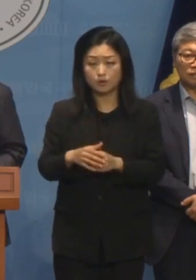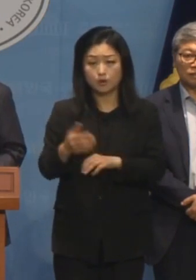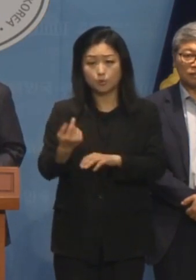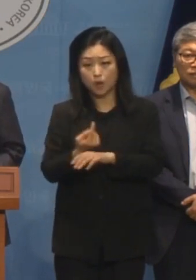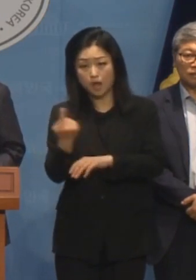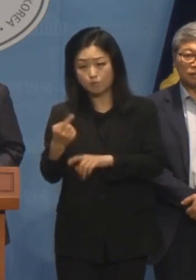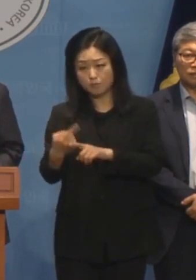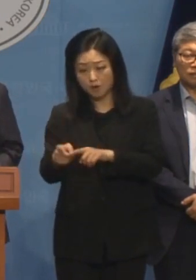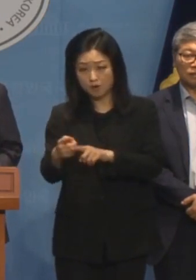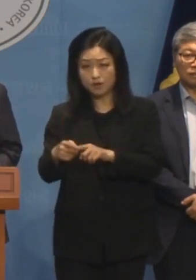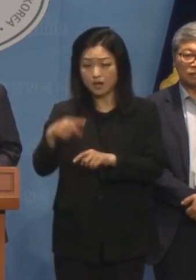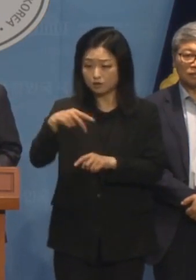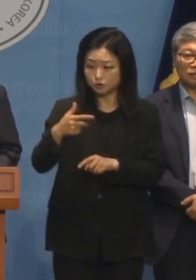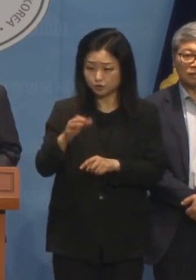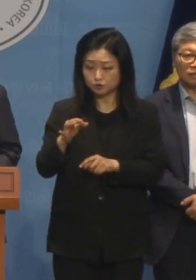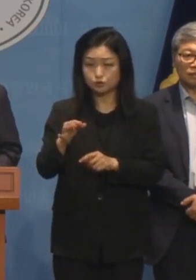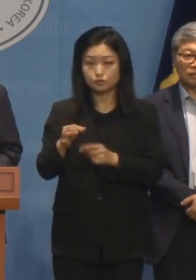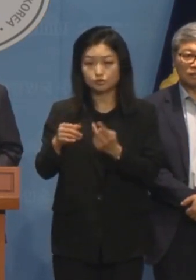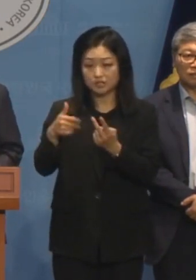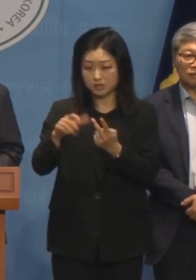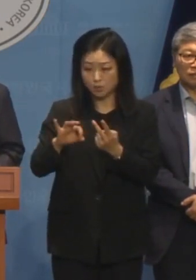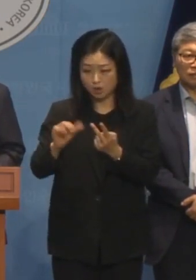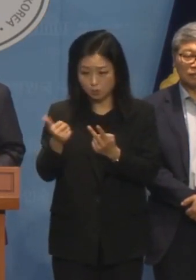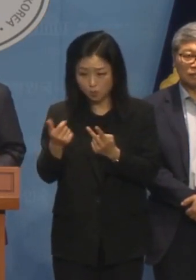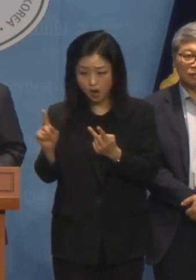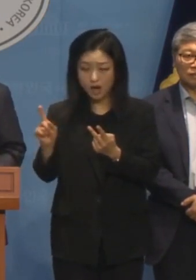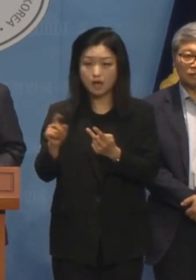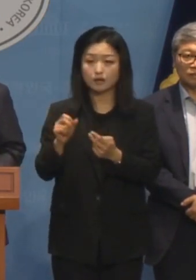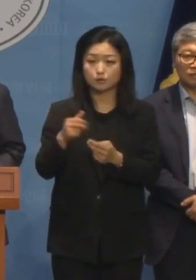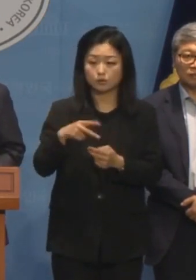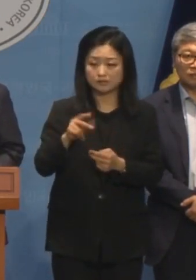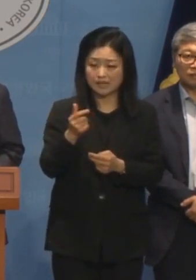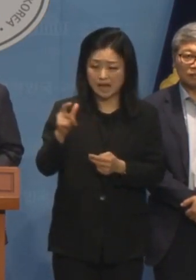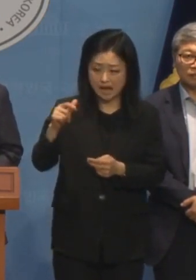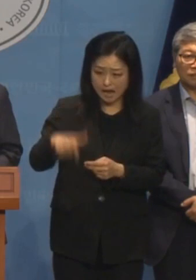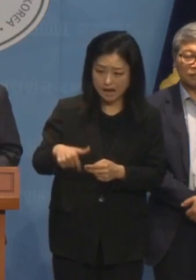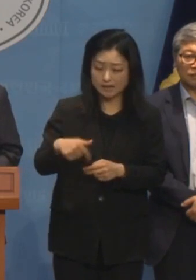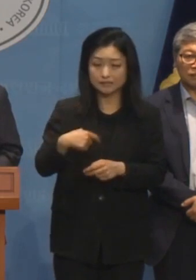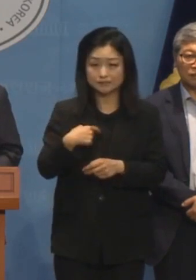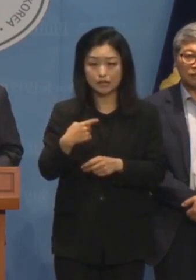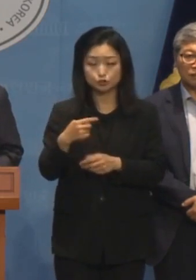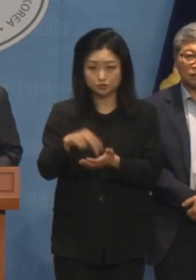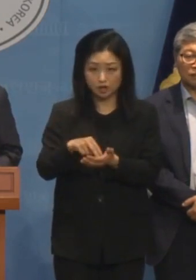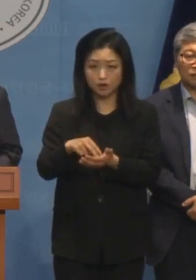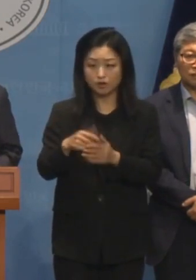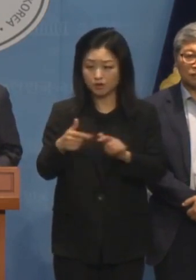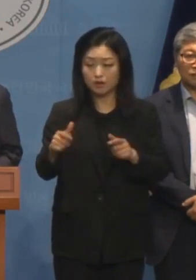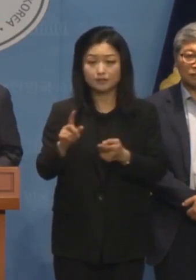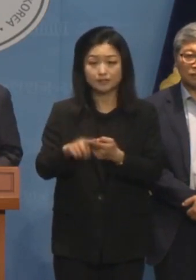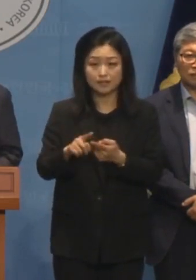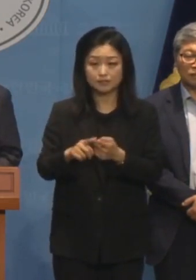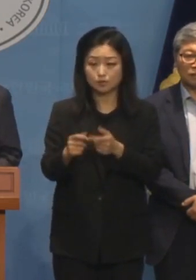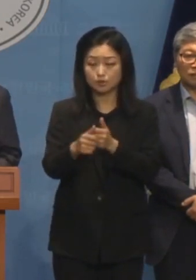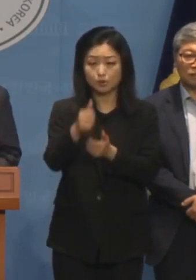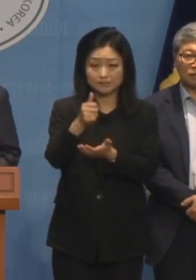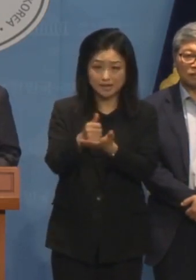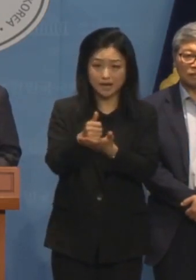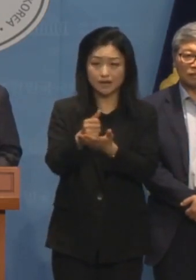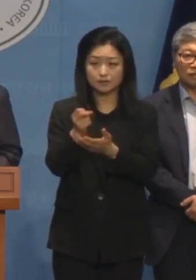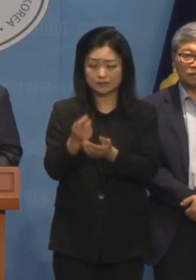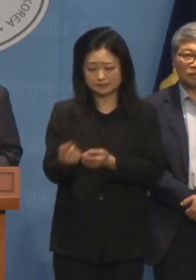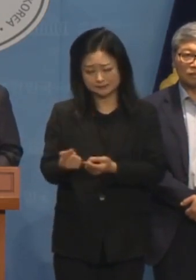수능 이원화, 고교 평준화 폐지, 사학의 자주성 확대 등을 언급하며 위원장과